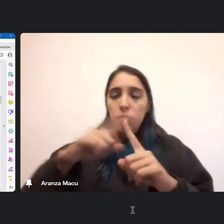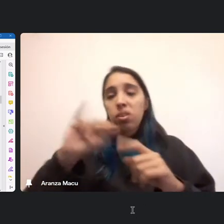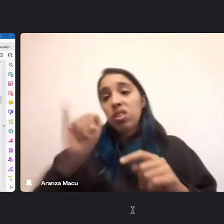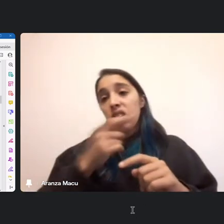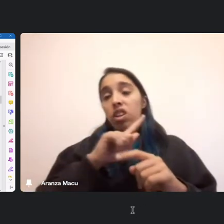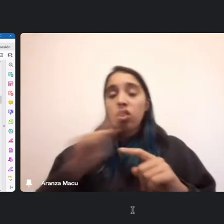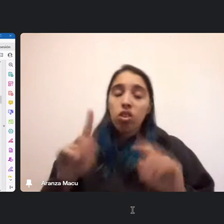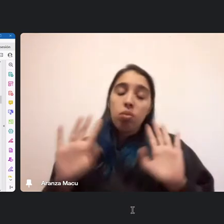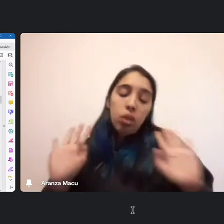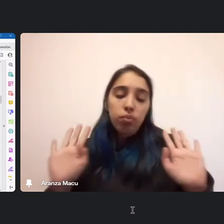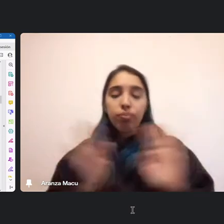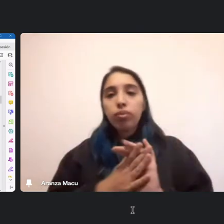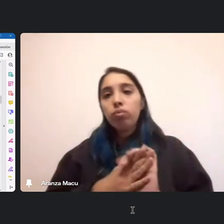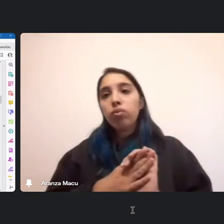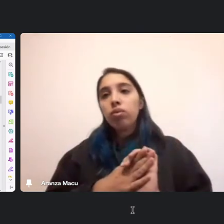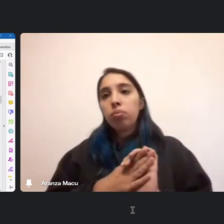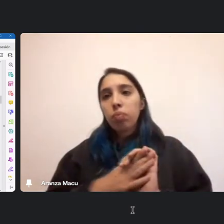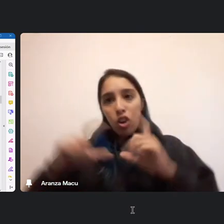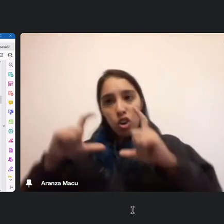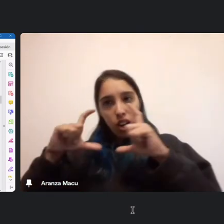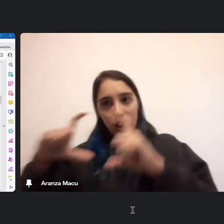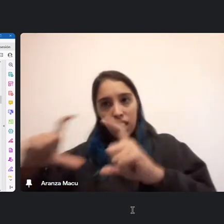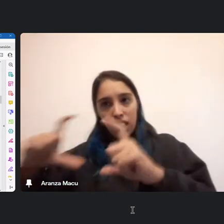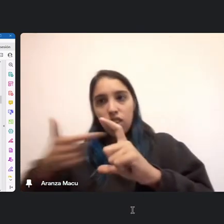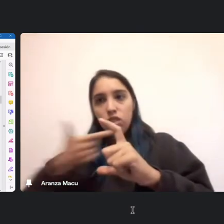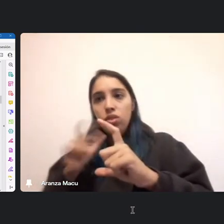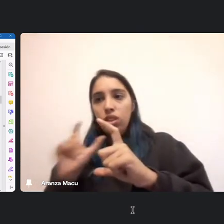porque tenemos que prestar atención a eso, si es